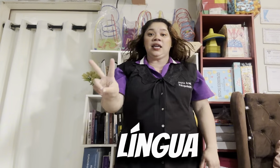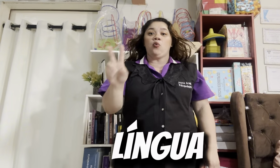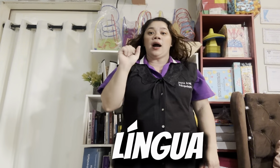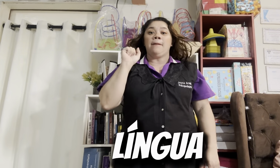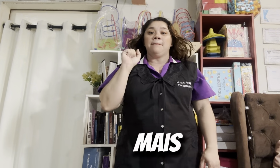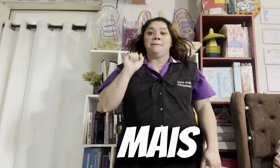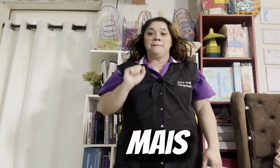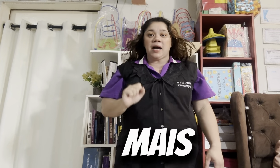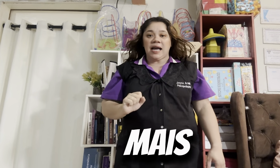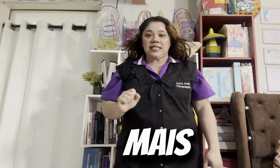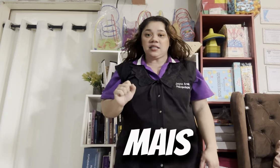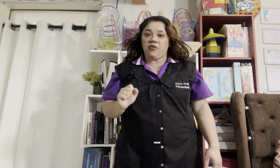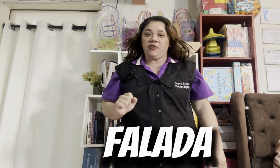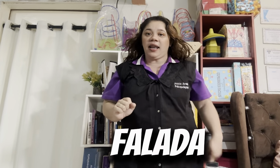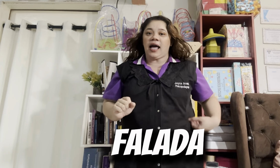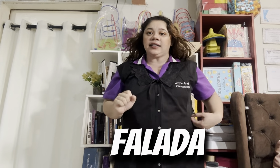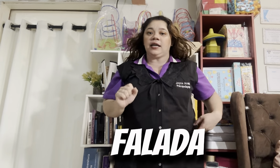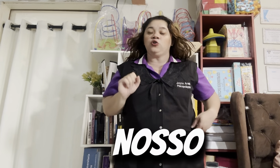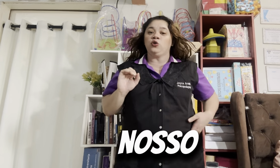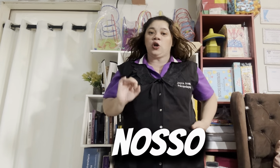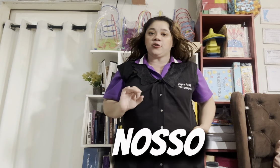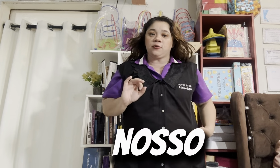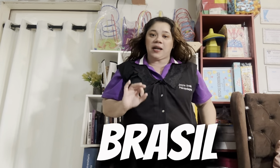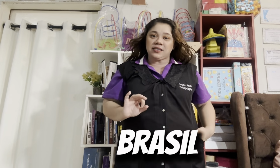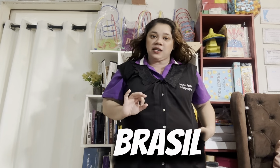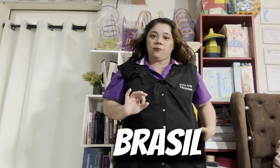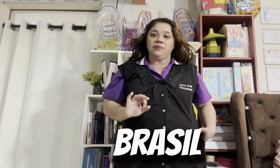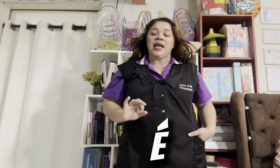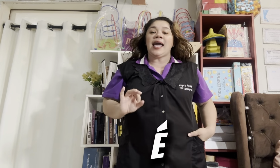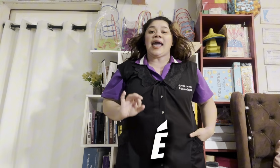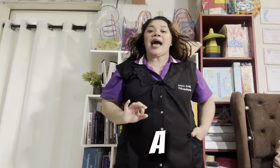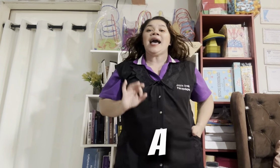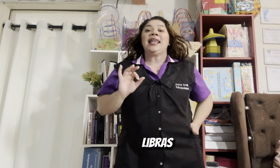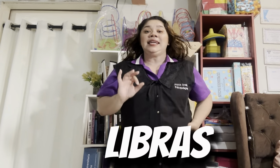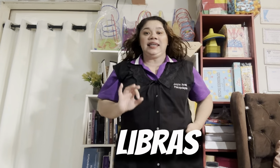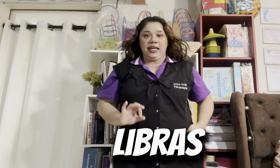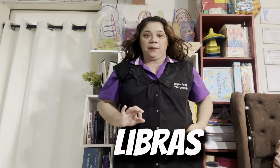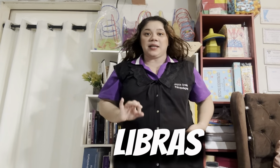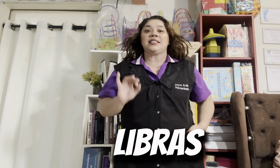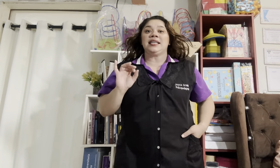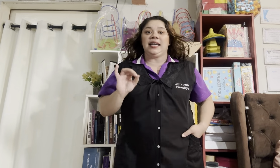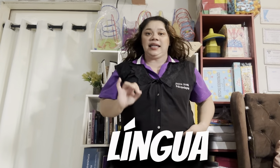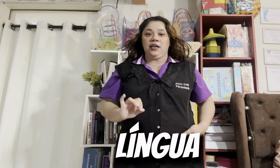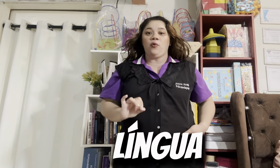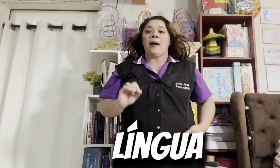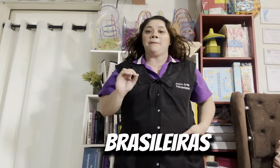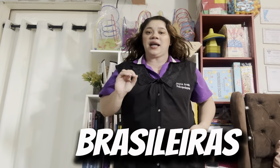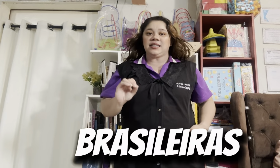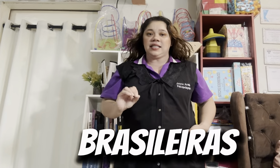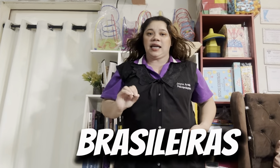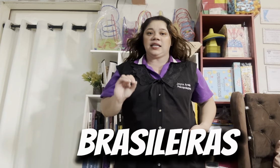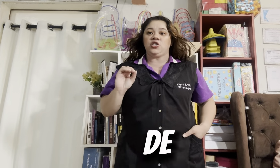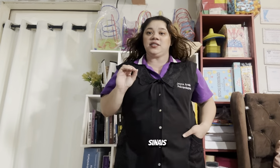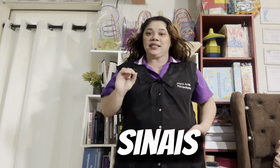língua mais falada no nosso Brasil. É a Libras, língua brasileira de